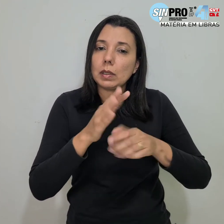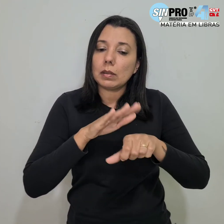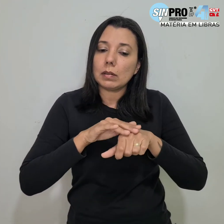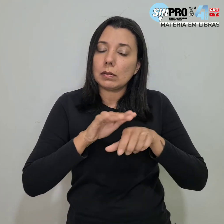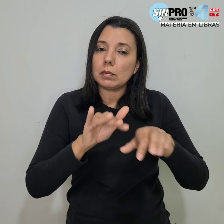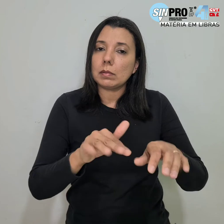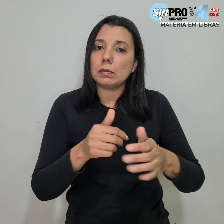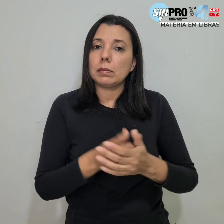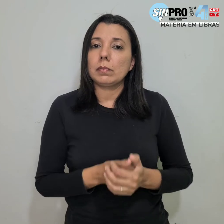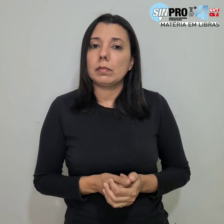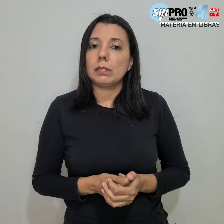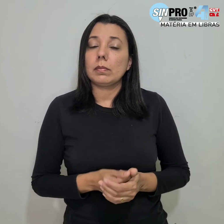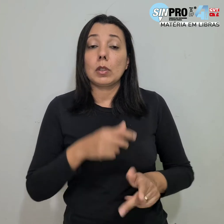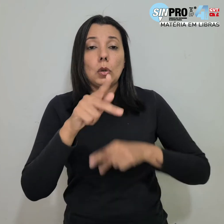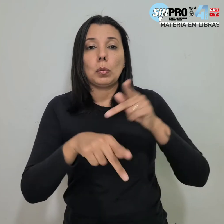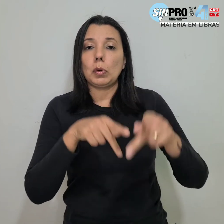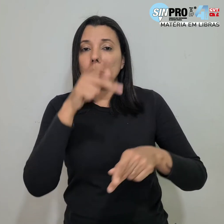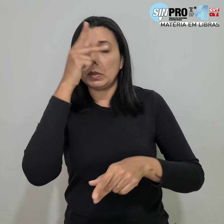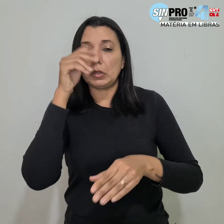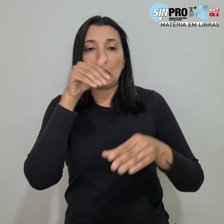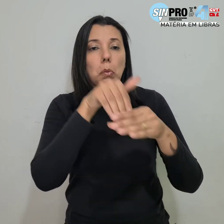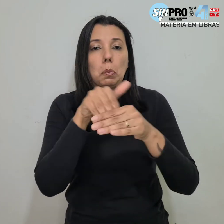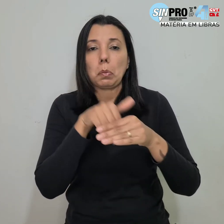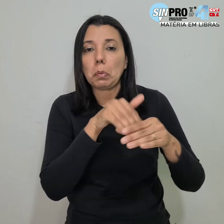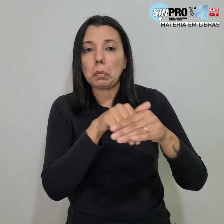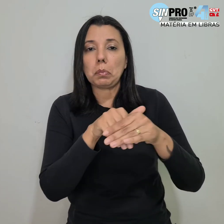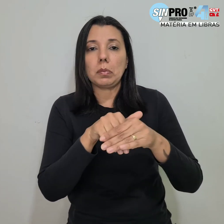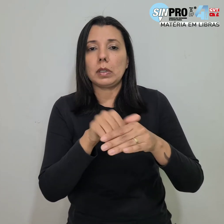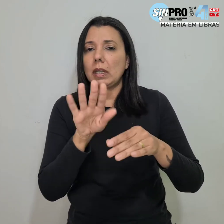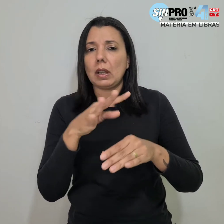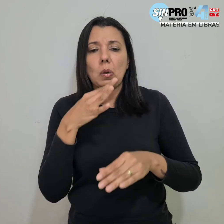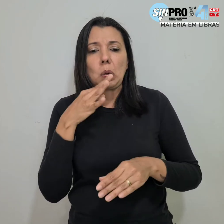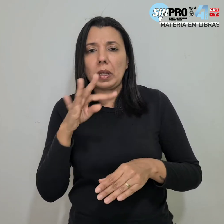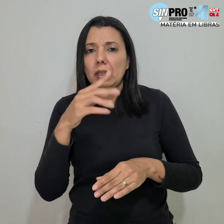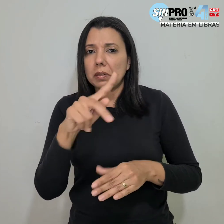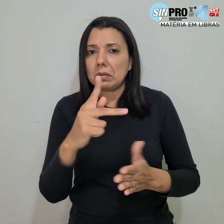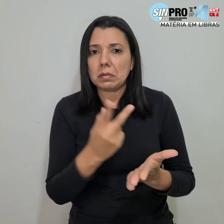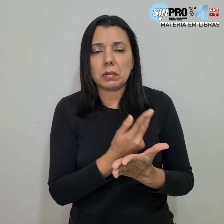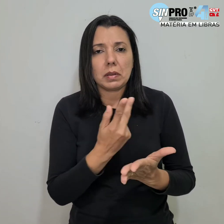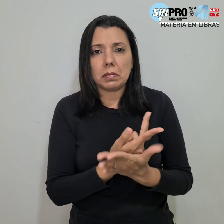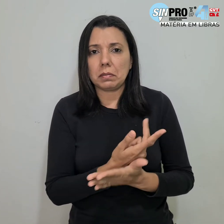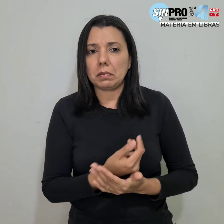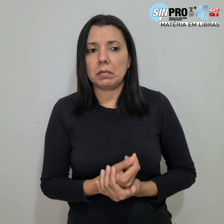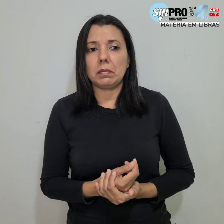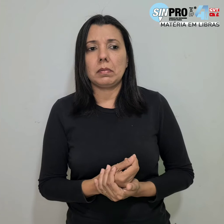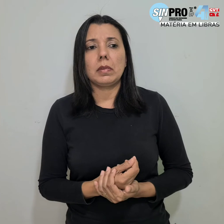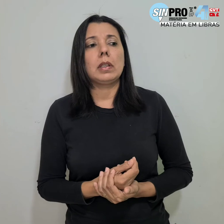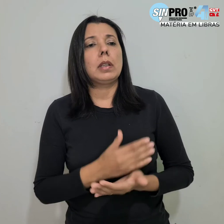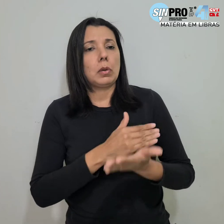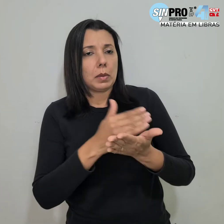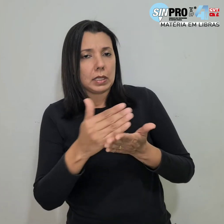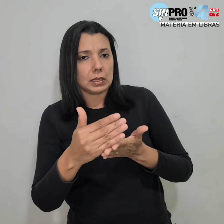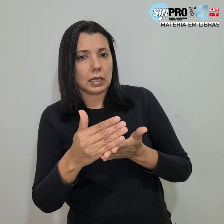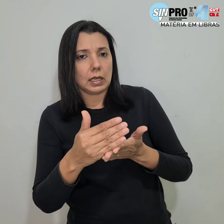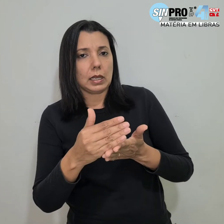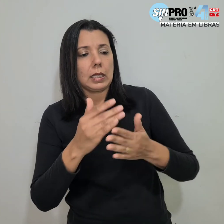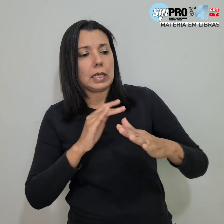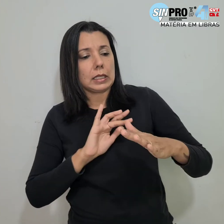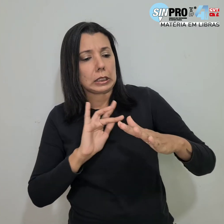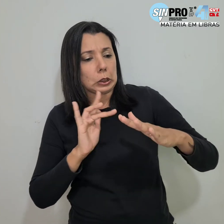pandemia, o público eleitor de Bolsonaro não reconhece seus erros e começaram nas redes